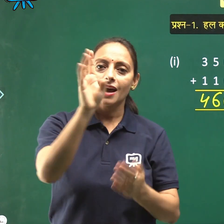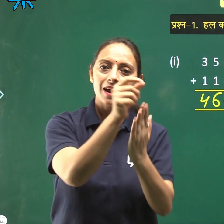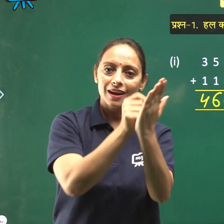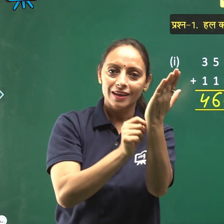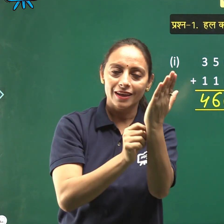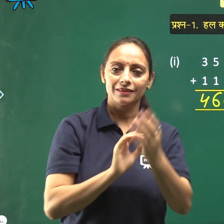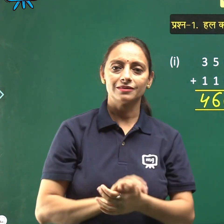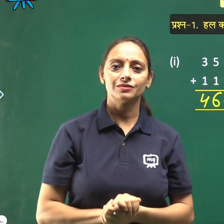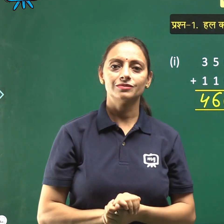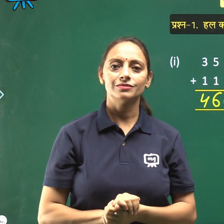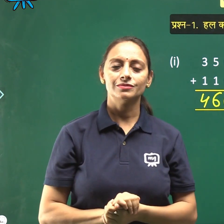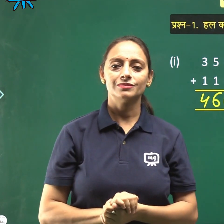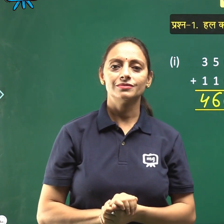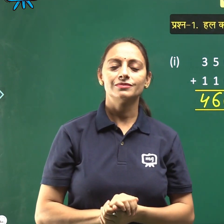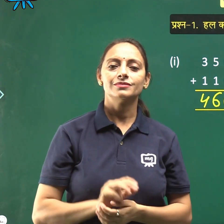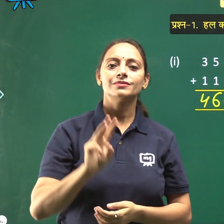2 प्लस 2 4,